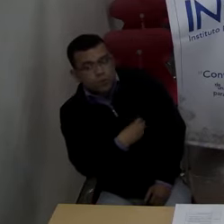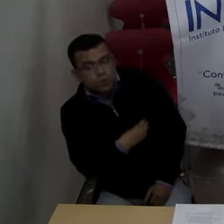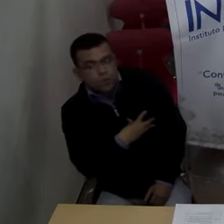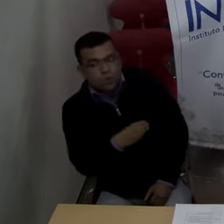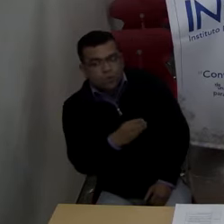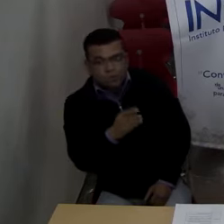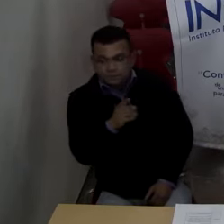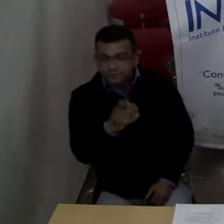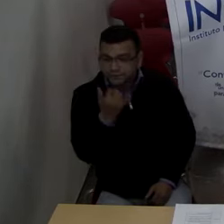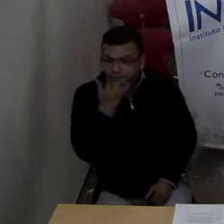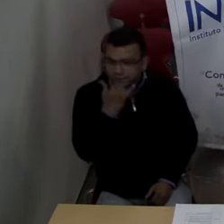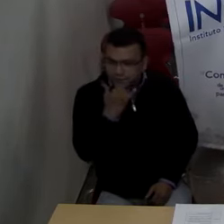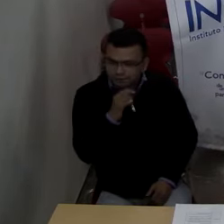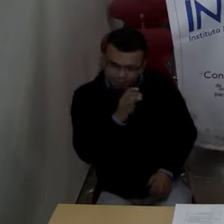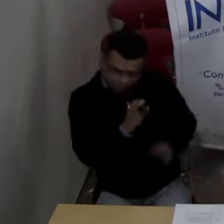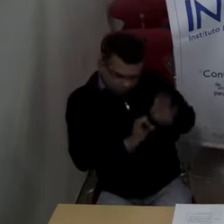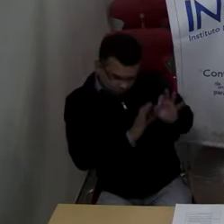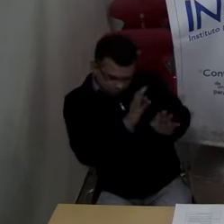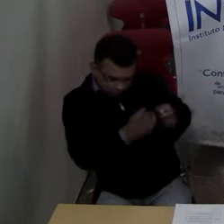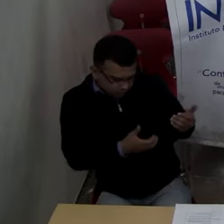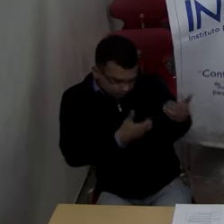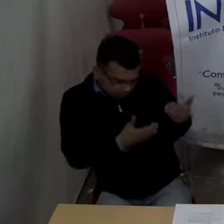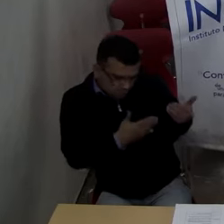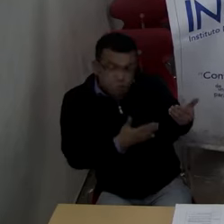que evita la desnutrición,